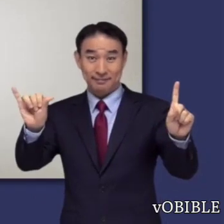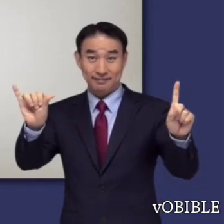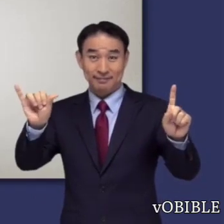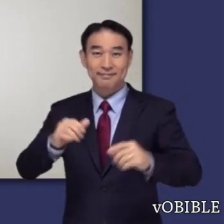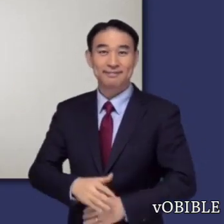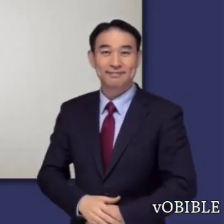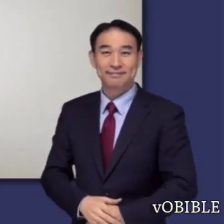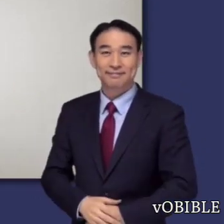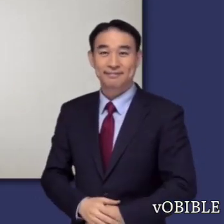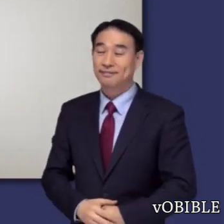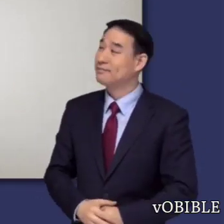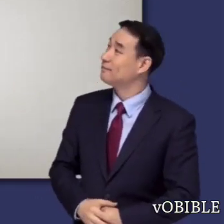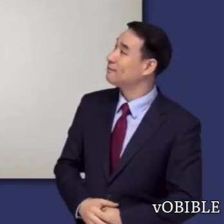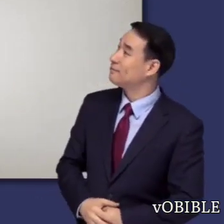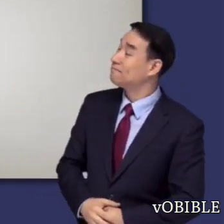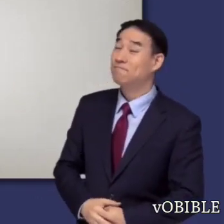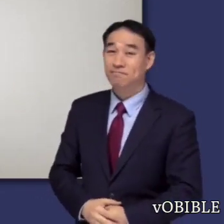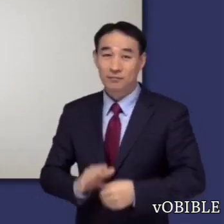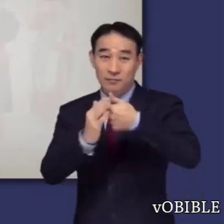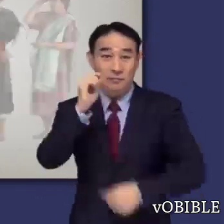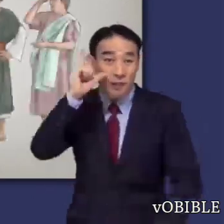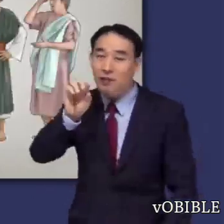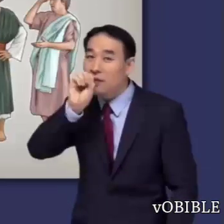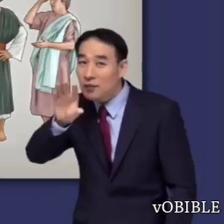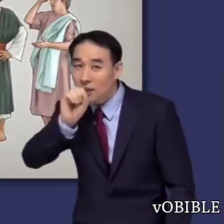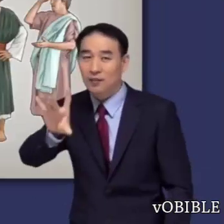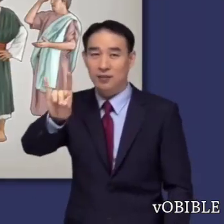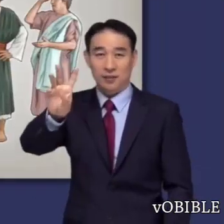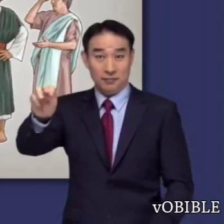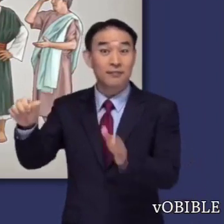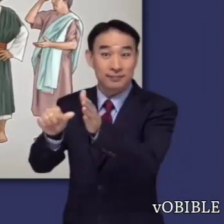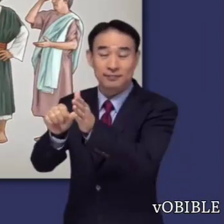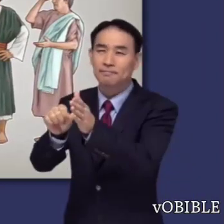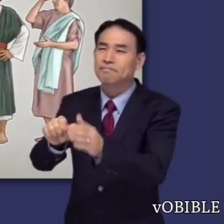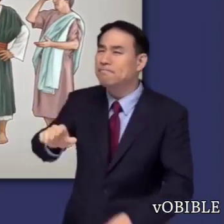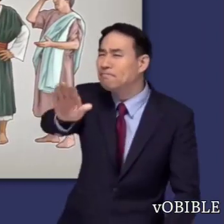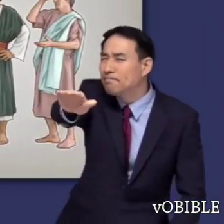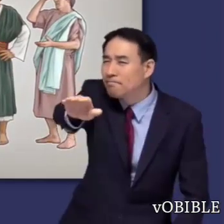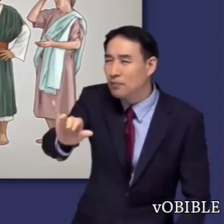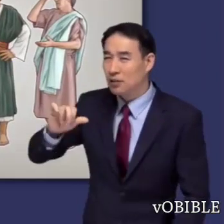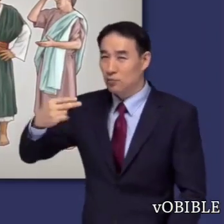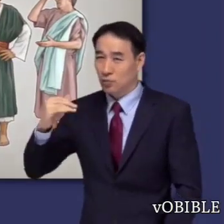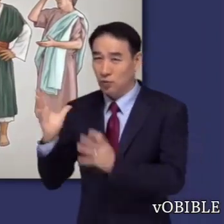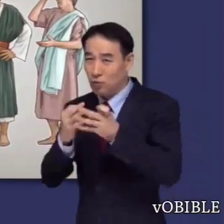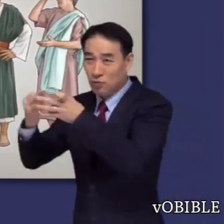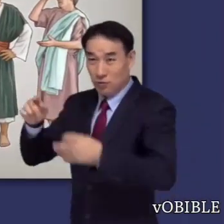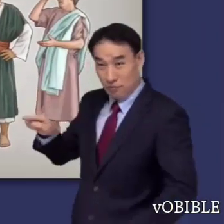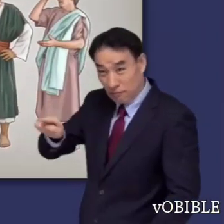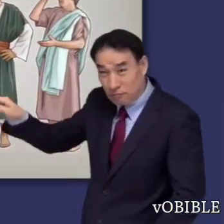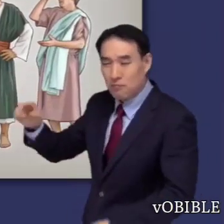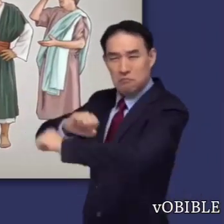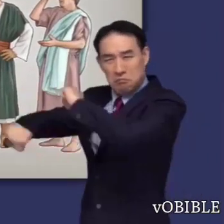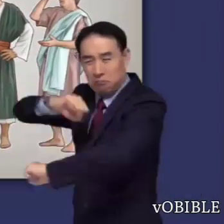一共有六章。第一章，保罗劝提摩太要留在以弗所，好能纠正那些